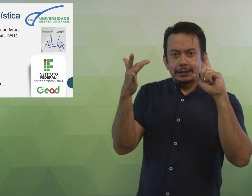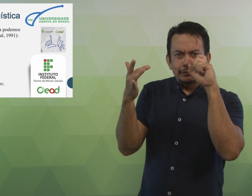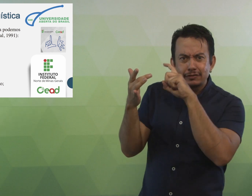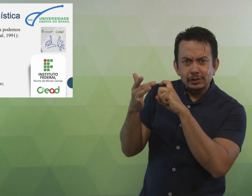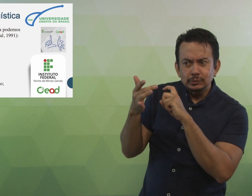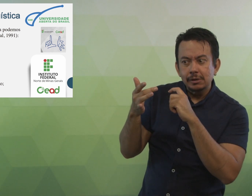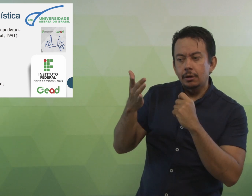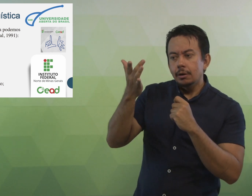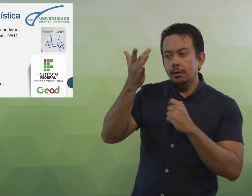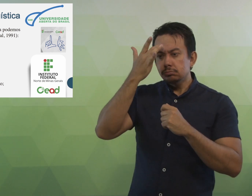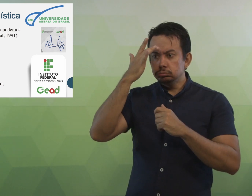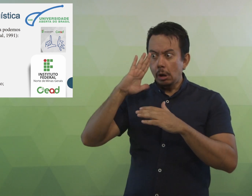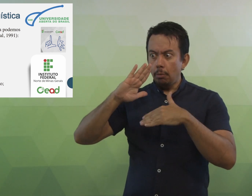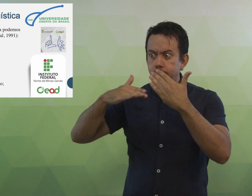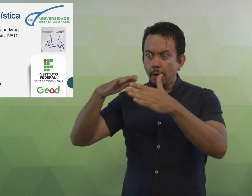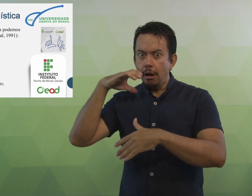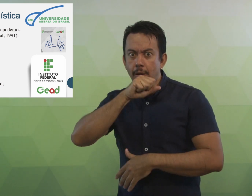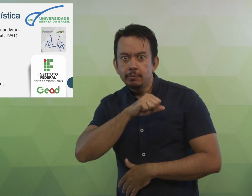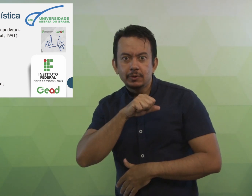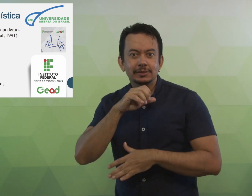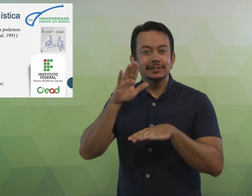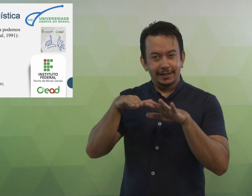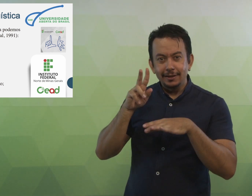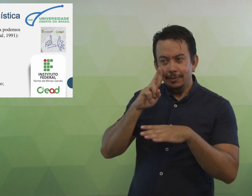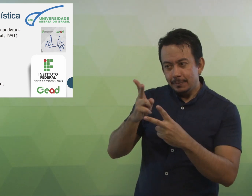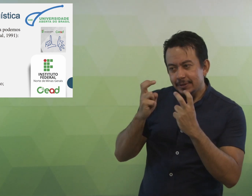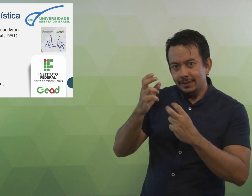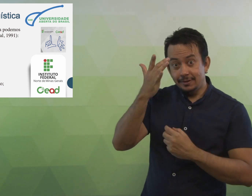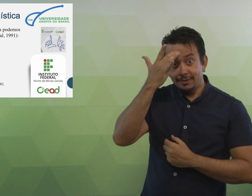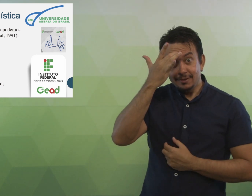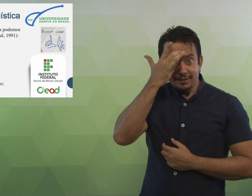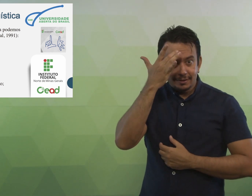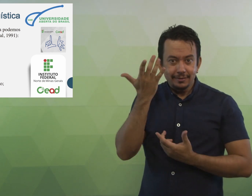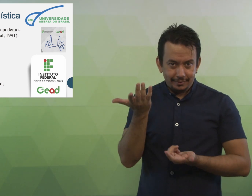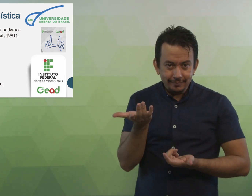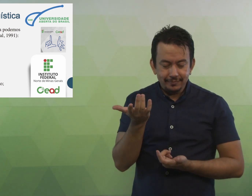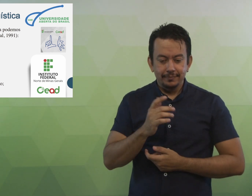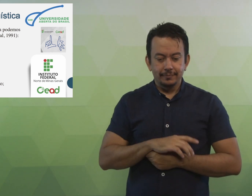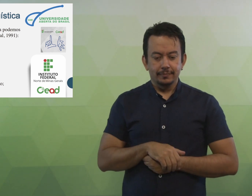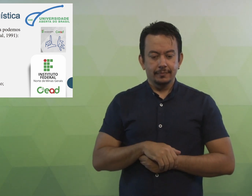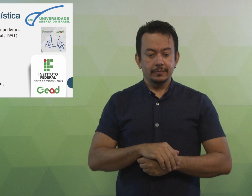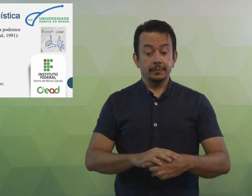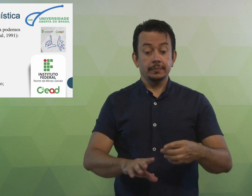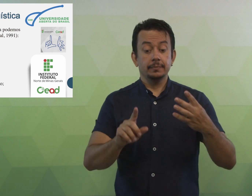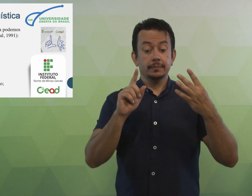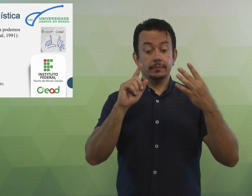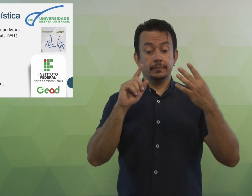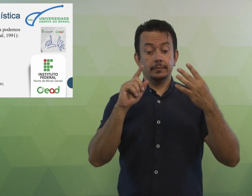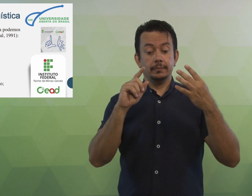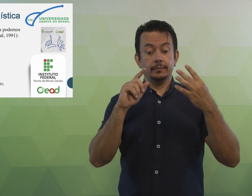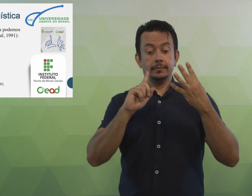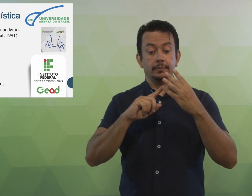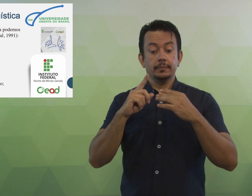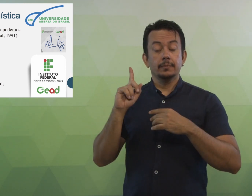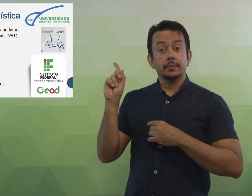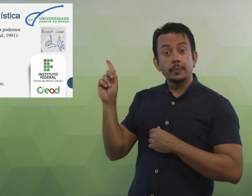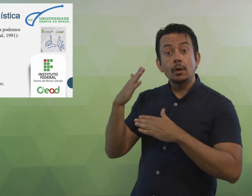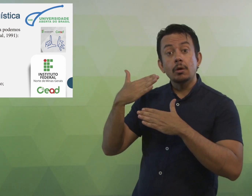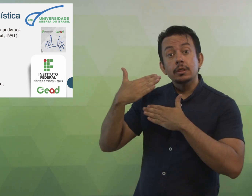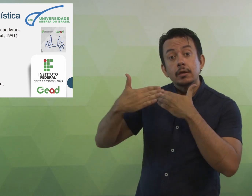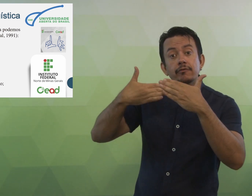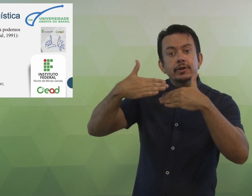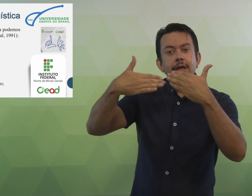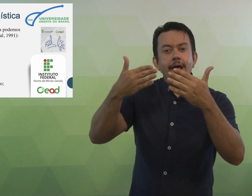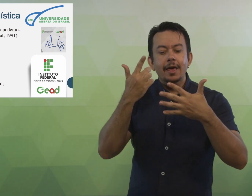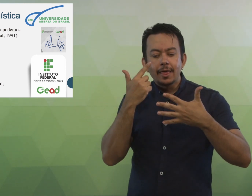forma correta. Tanto palavras difíceis quanto palavras mais fáceis, se ela já tem essa memória das palavras que ela